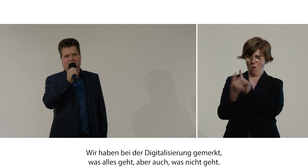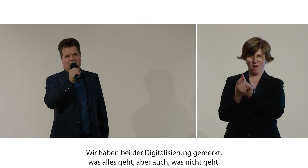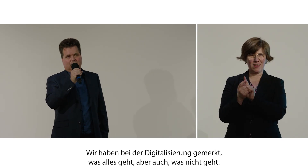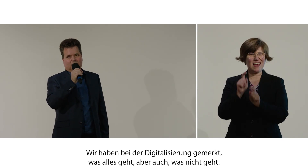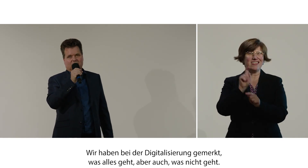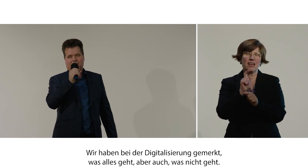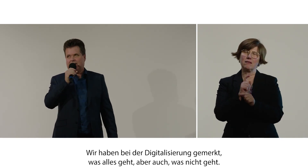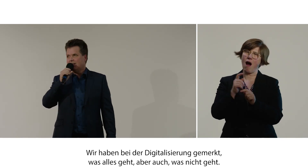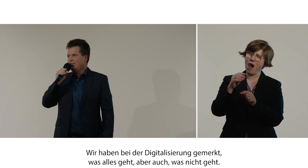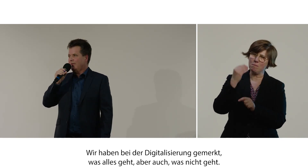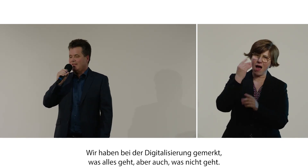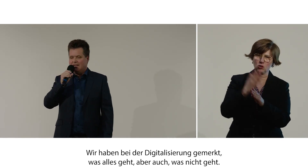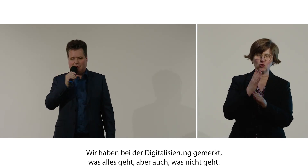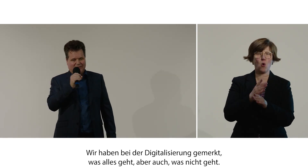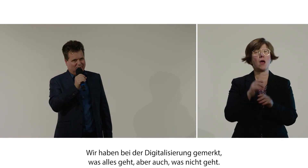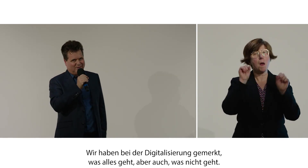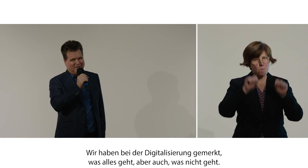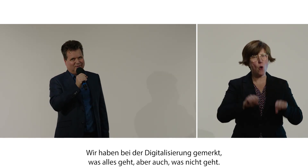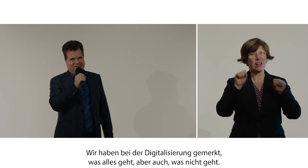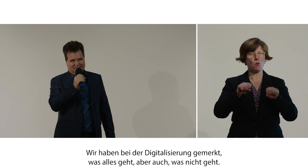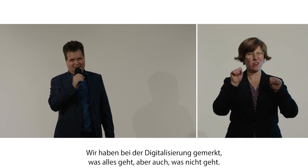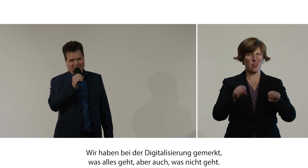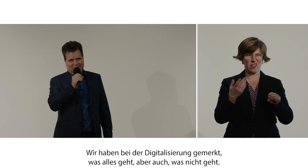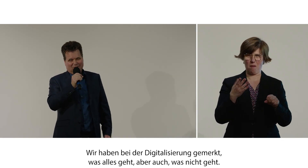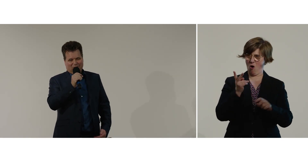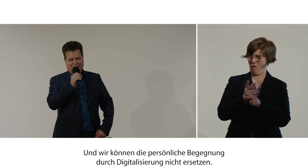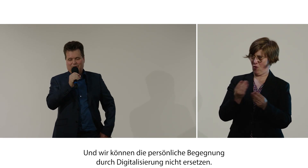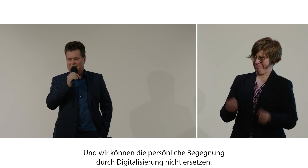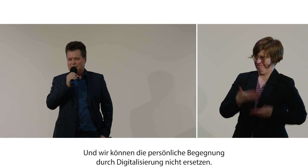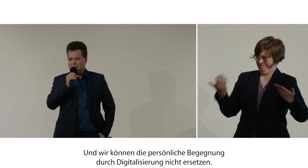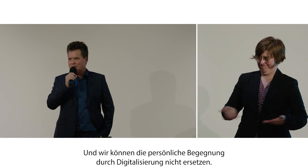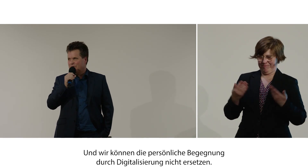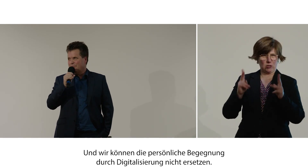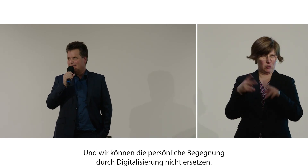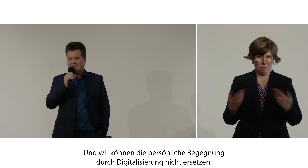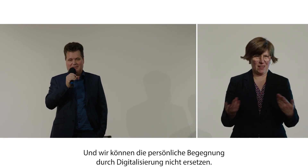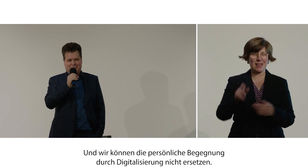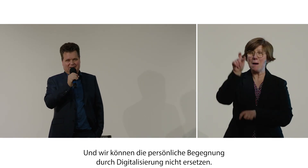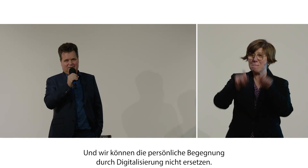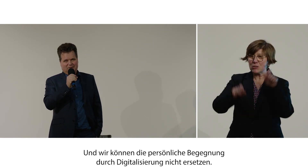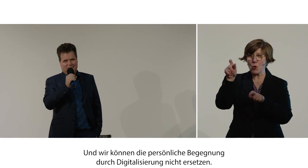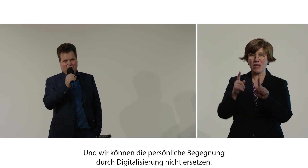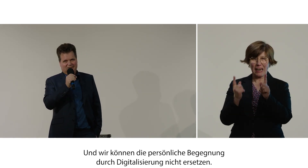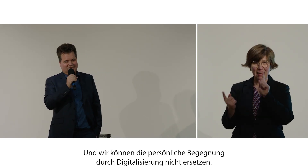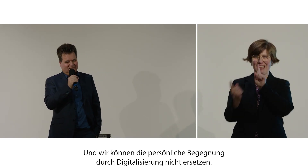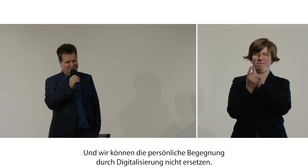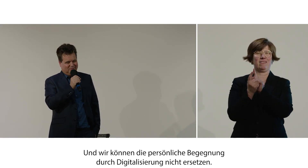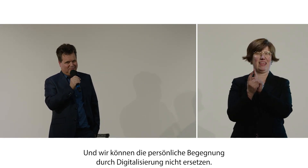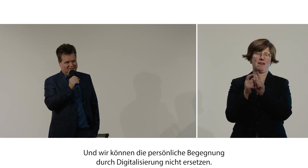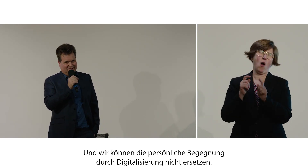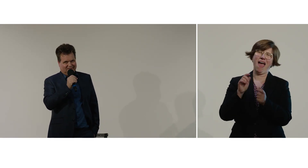haben in der Digitalisierung wirklich gemerkt, alles was geht, aber wir haben auch gemerkt, was nicht geht. Und wir können eben die persönliche Begegnung eben durch